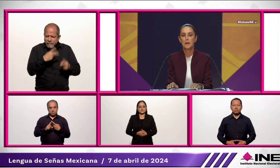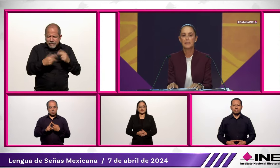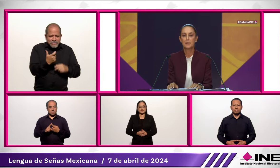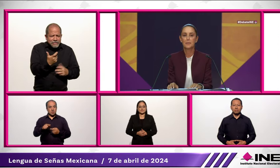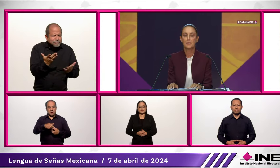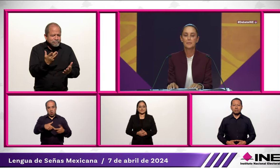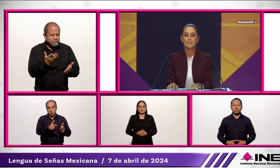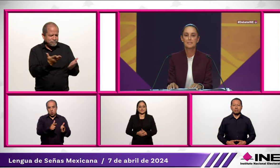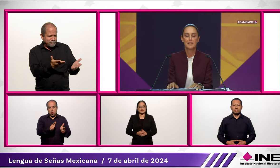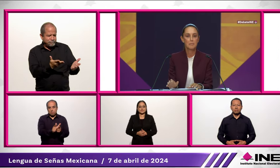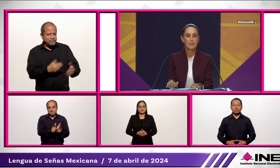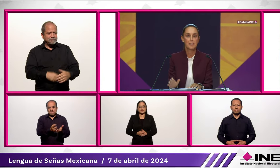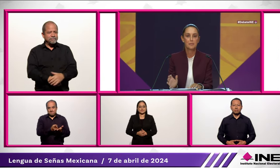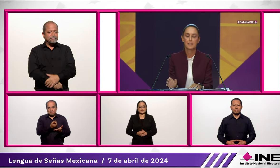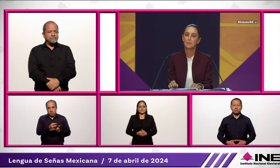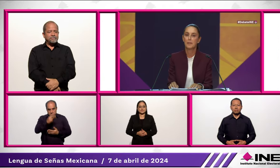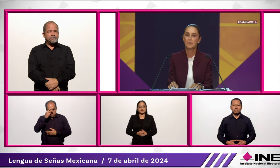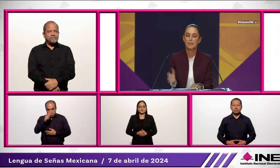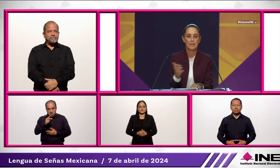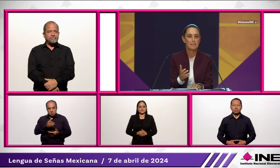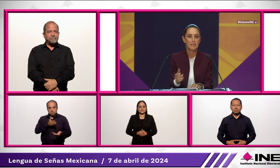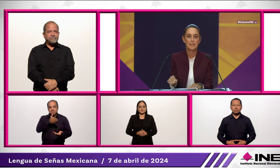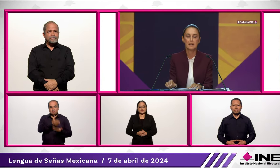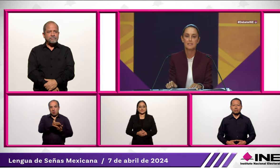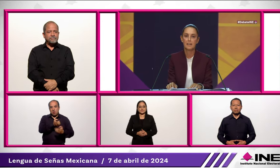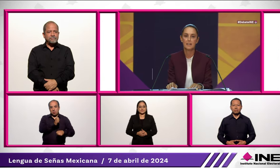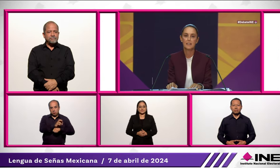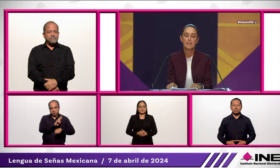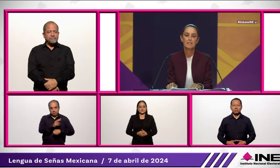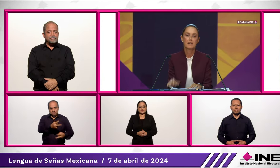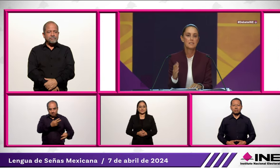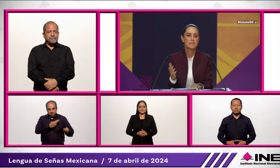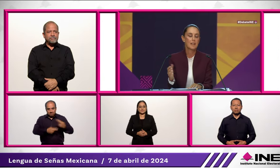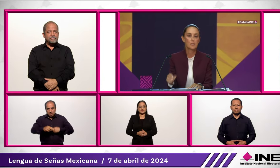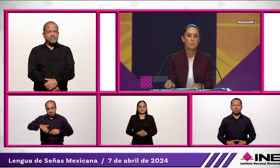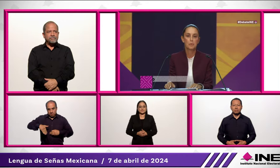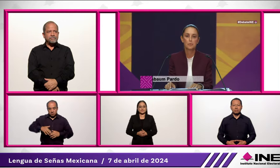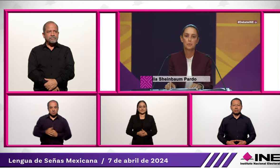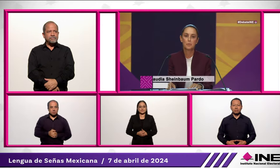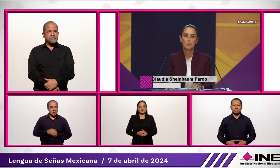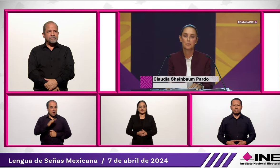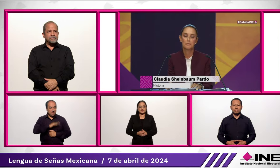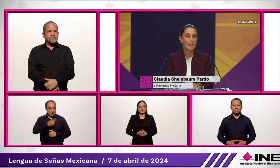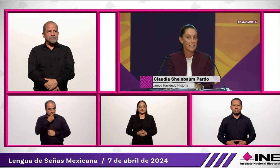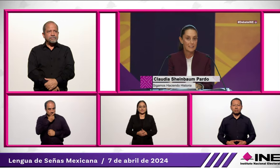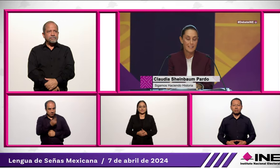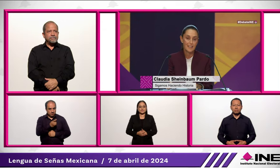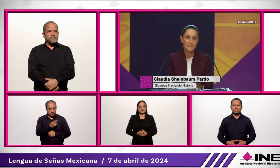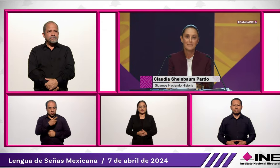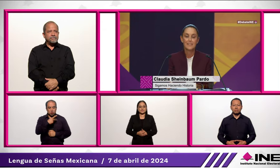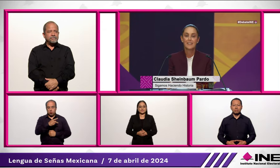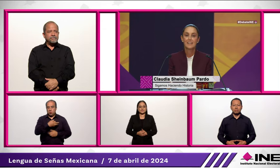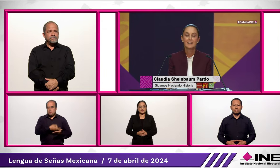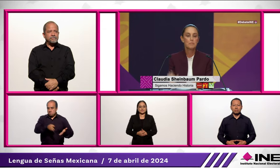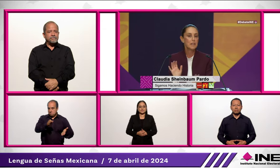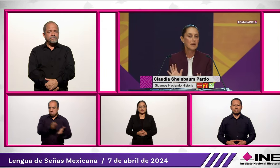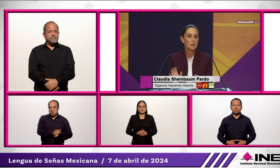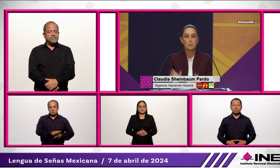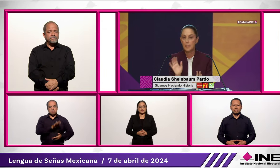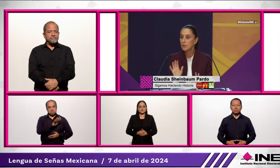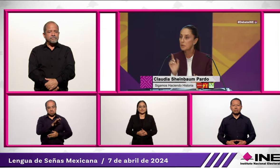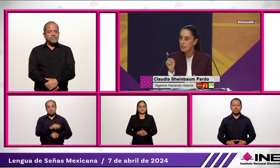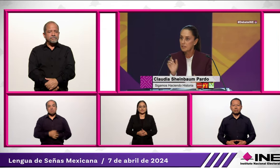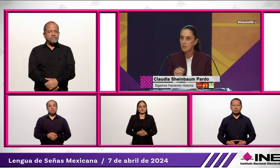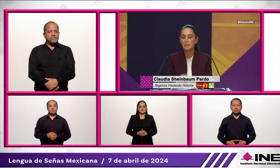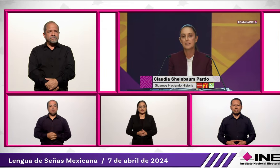cuerpo diplomático de México en Ecuador, que acaba de regresar, felicitarlo por su valentía. También